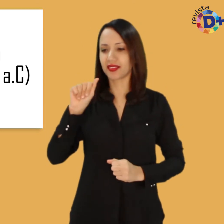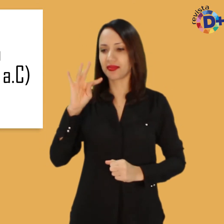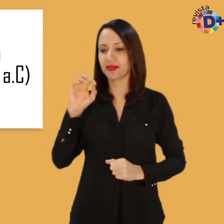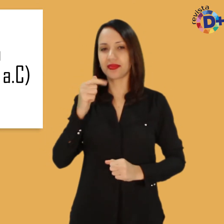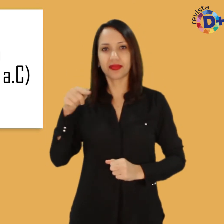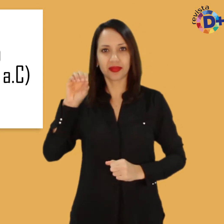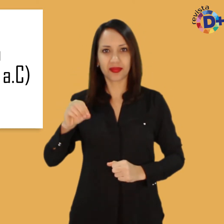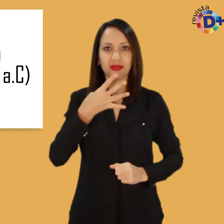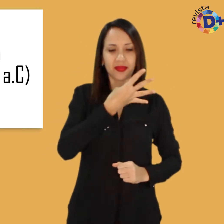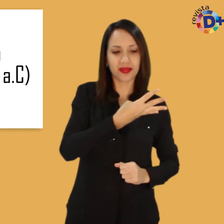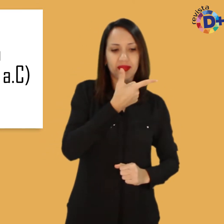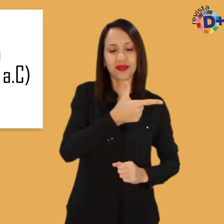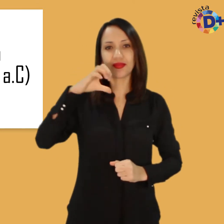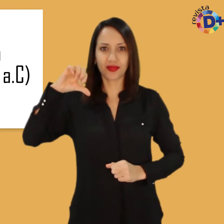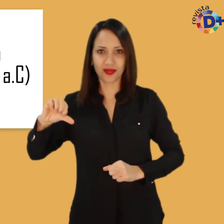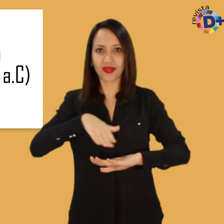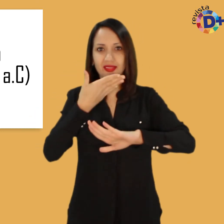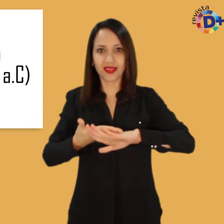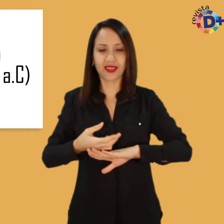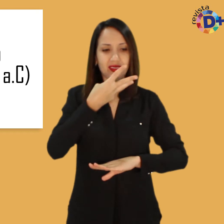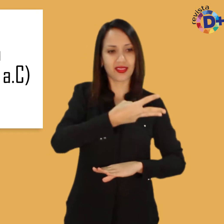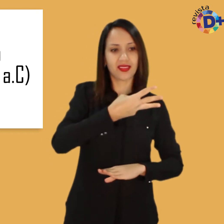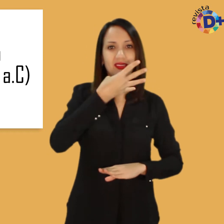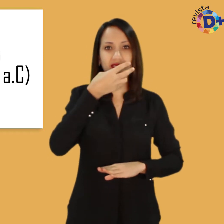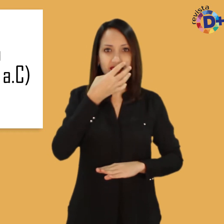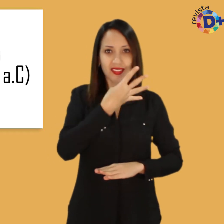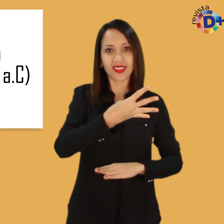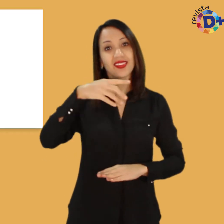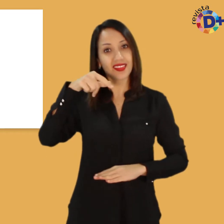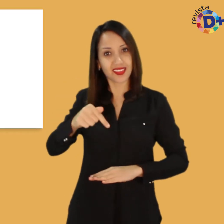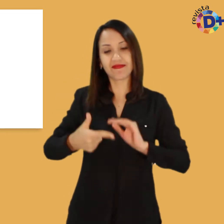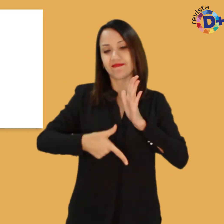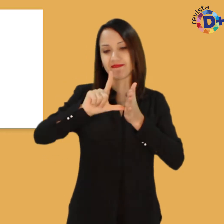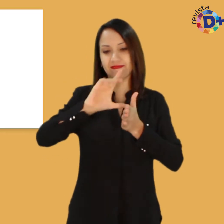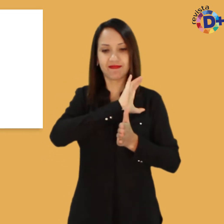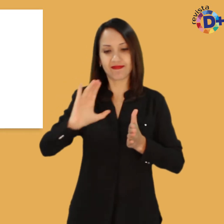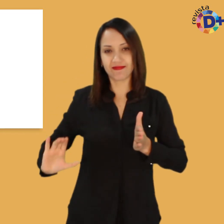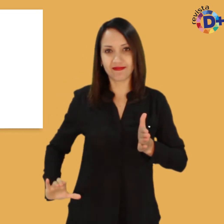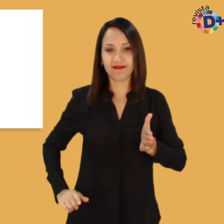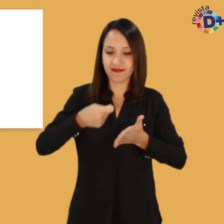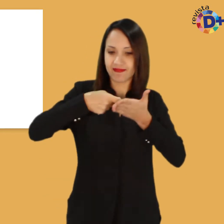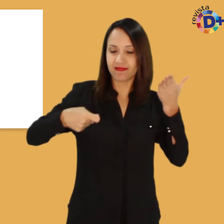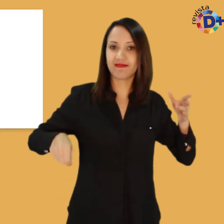429 a 347 a.C., na obra A República, propõe a morte